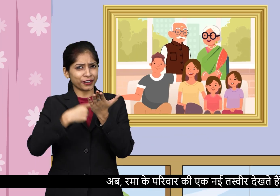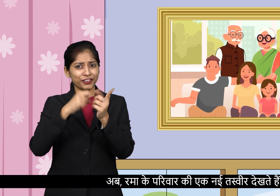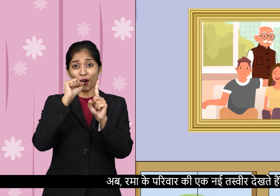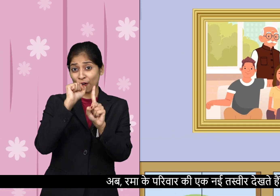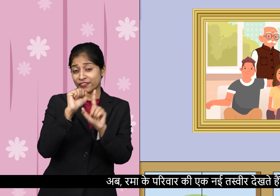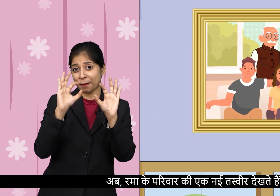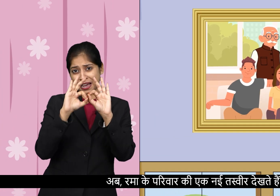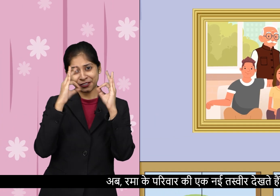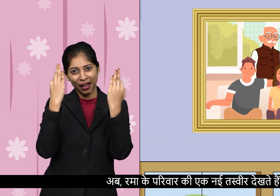हैं।